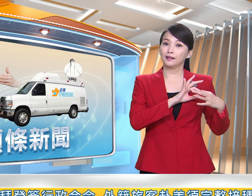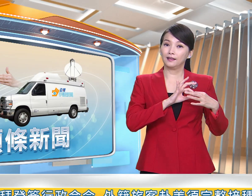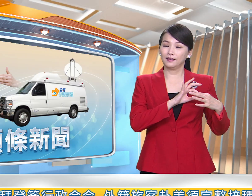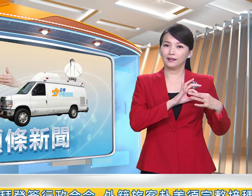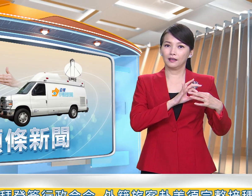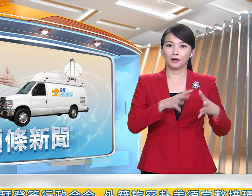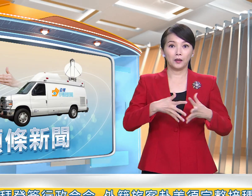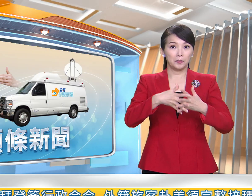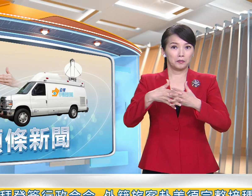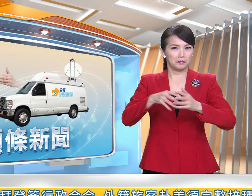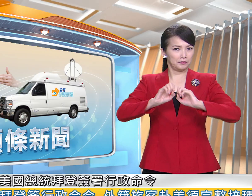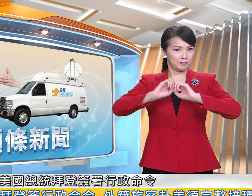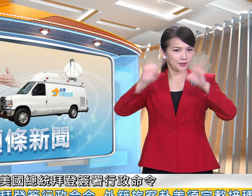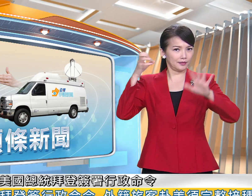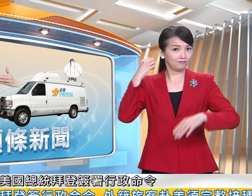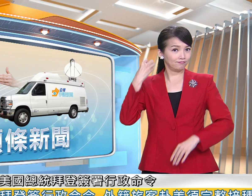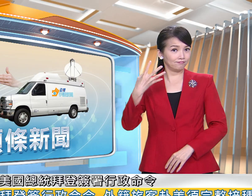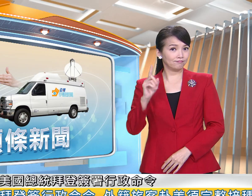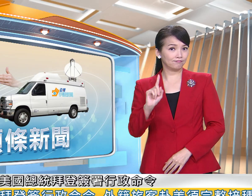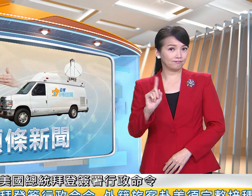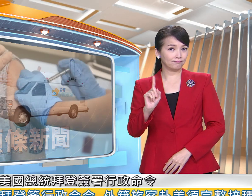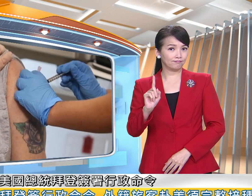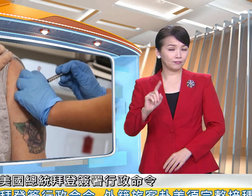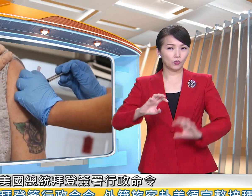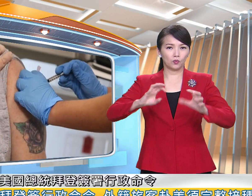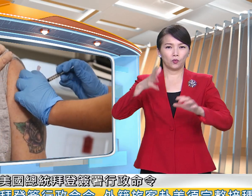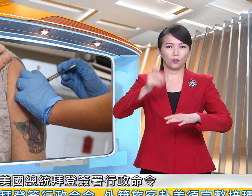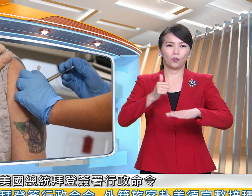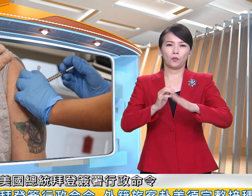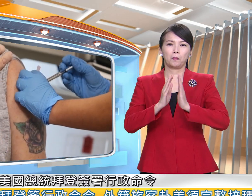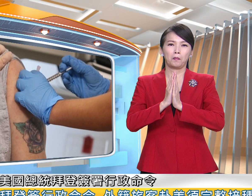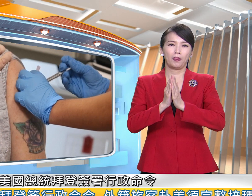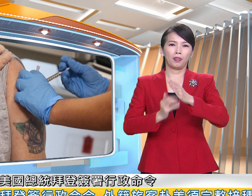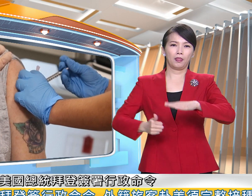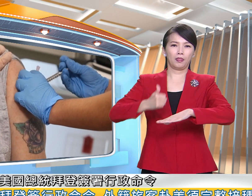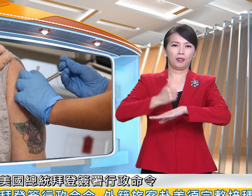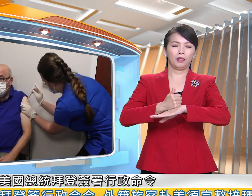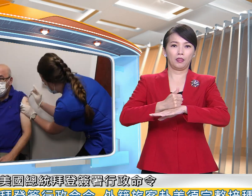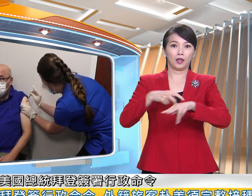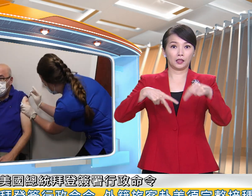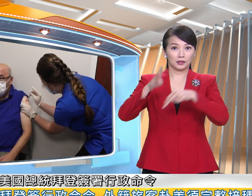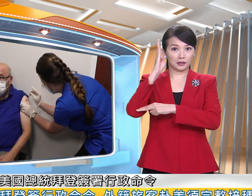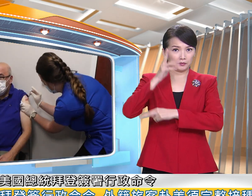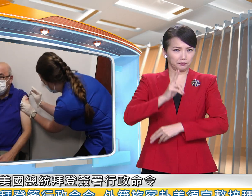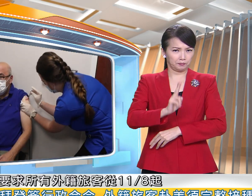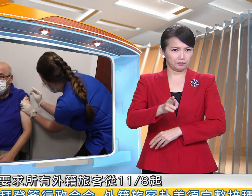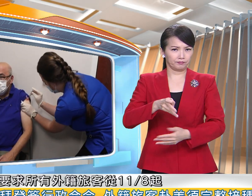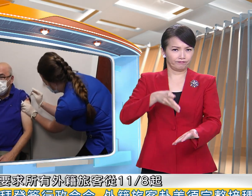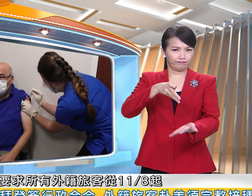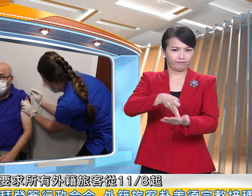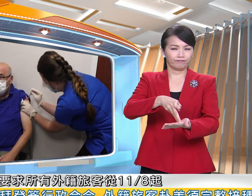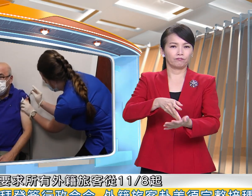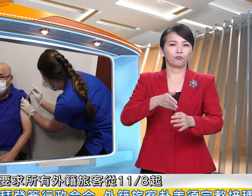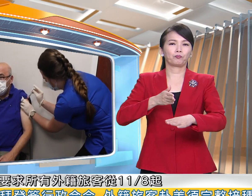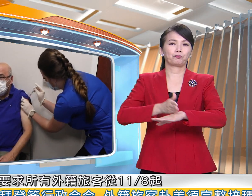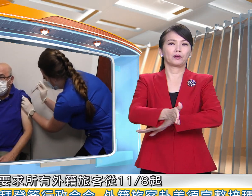则最新消息，美国总统拜登签署了行政命令，要求所有外籍旅